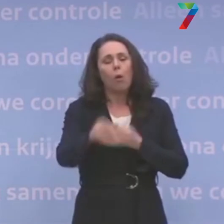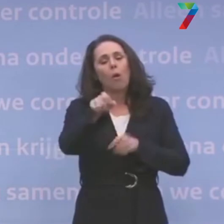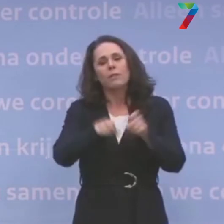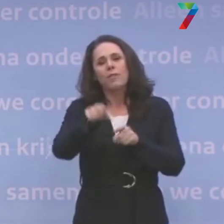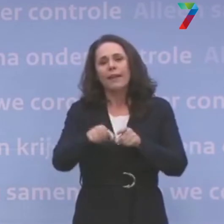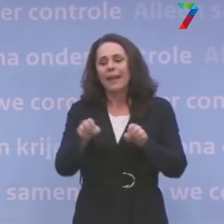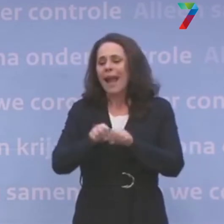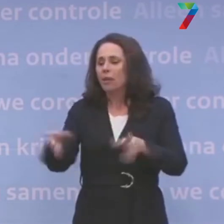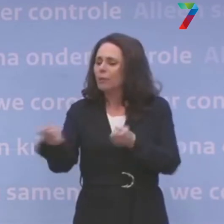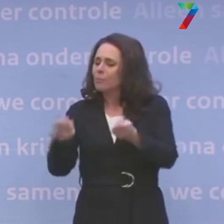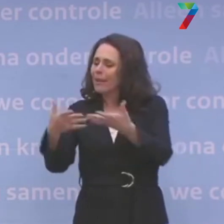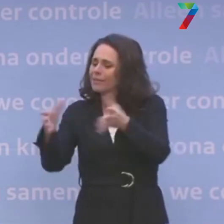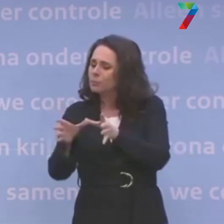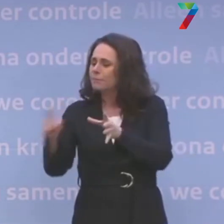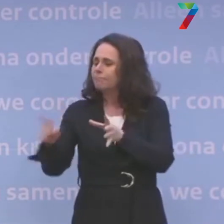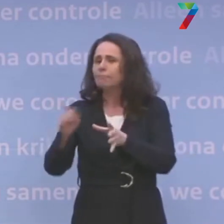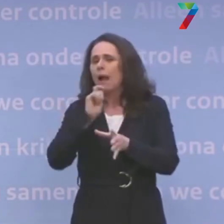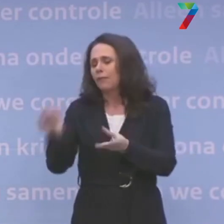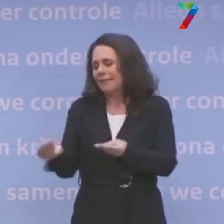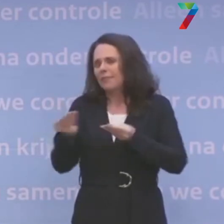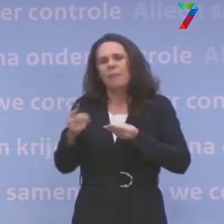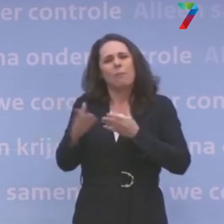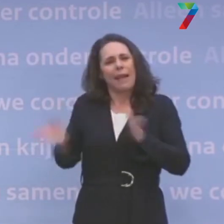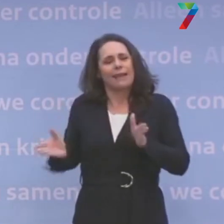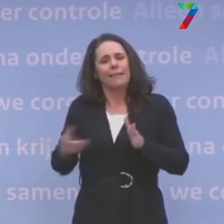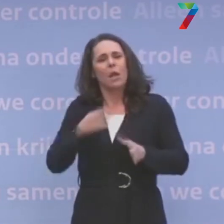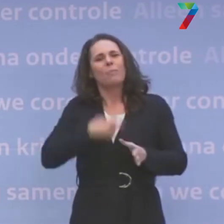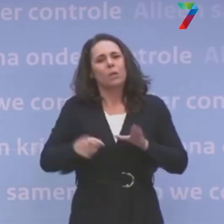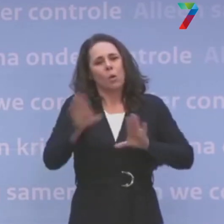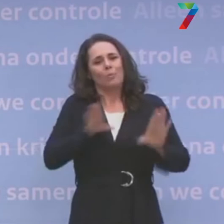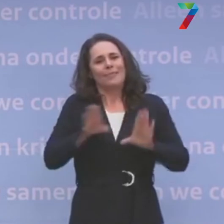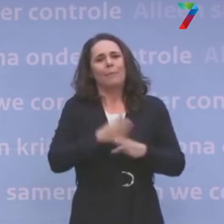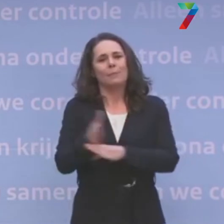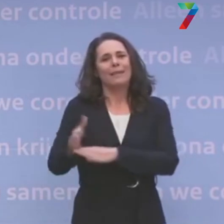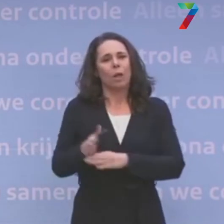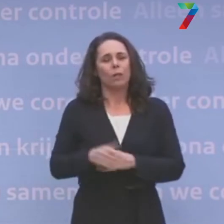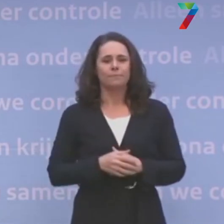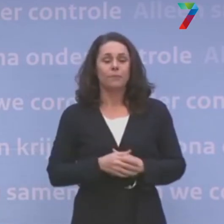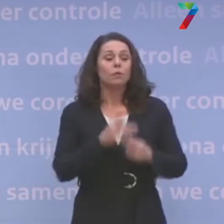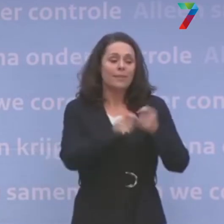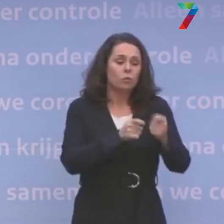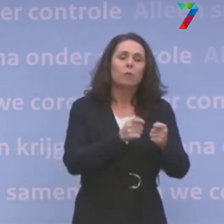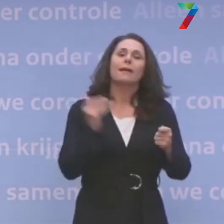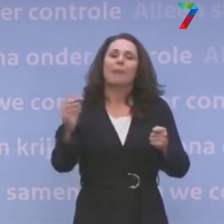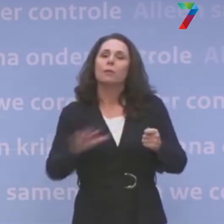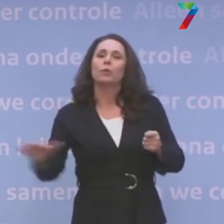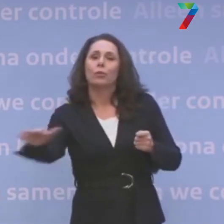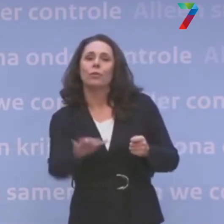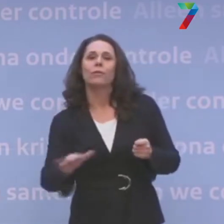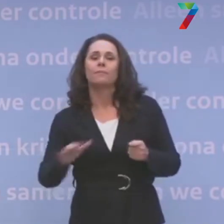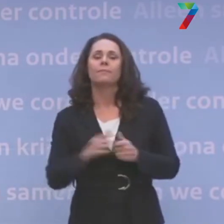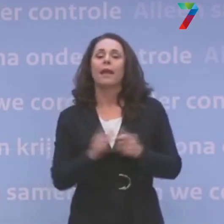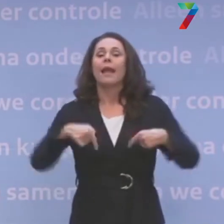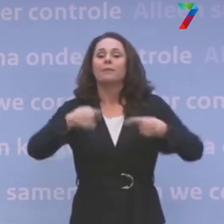het Outbreak Management Team over het gebruik van persoonlijke beschermingsmiddelen buiten de zorg. En daarna volgt een